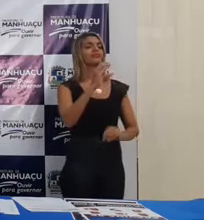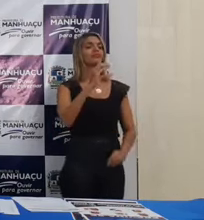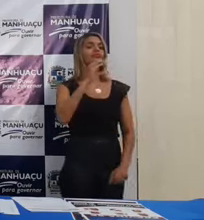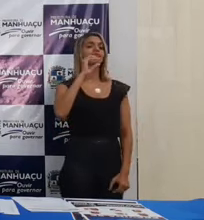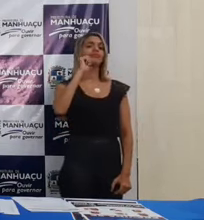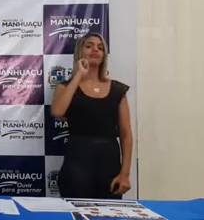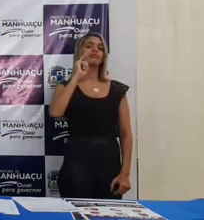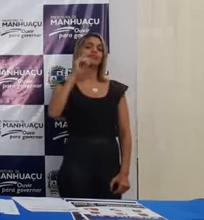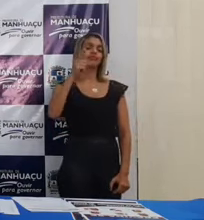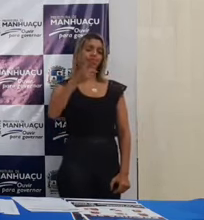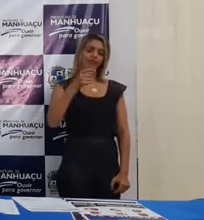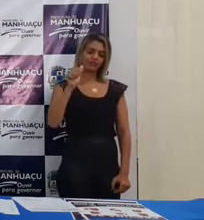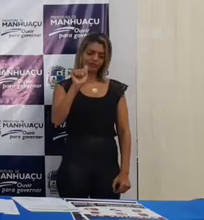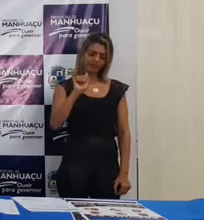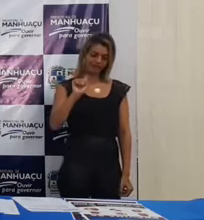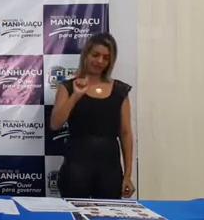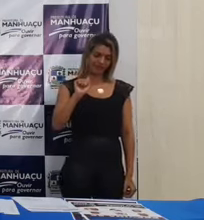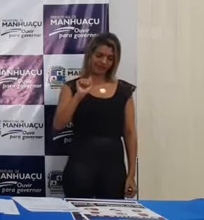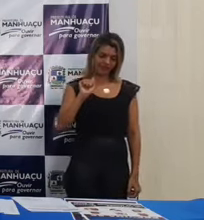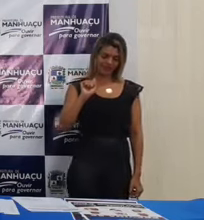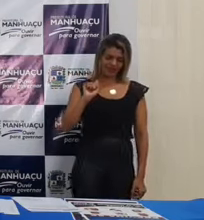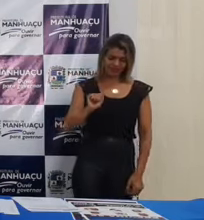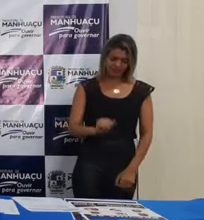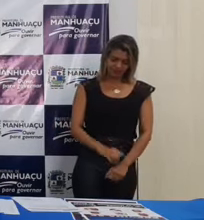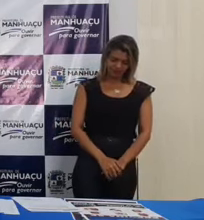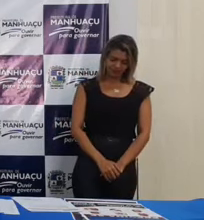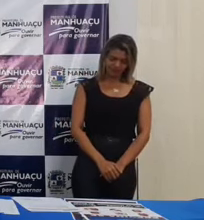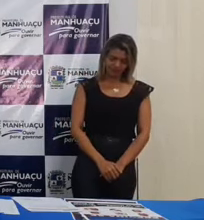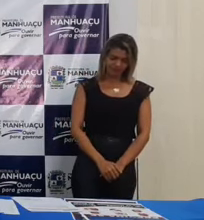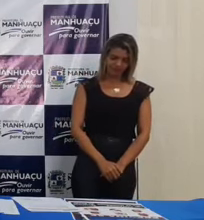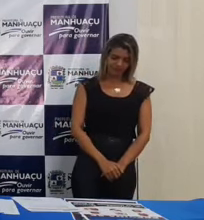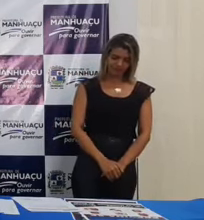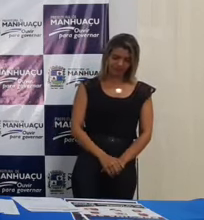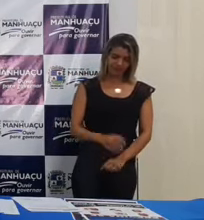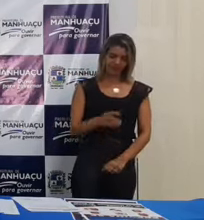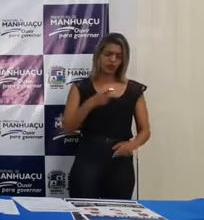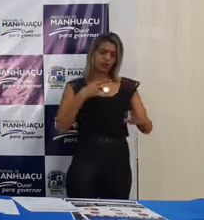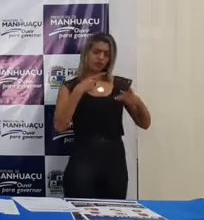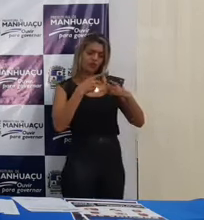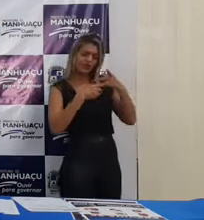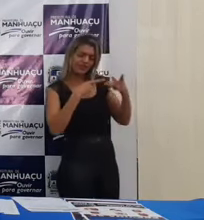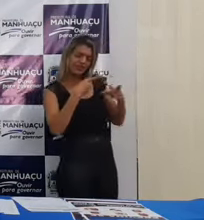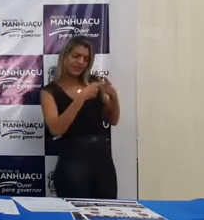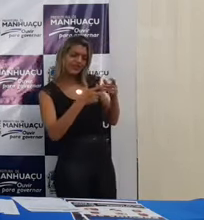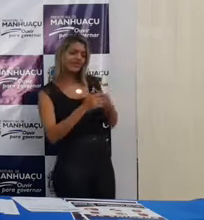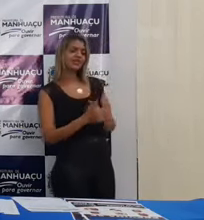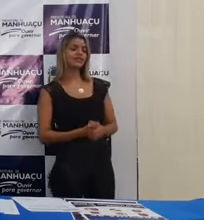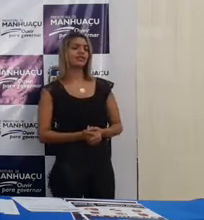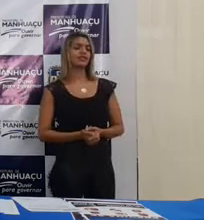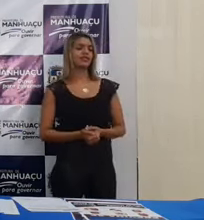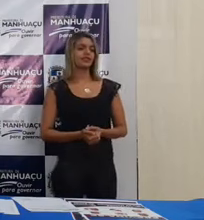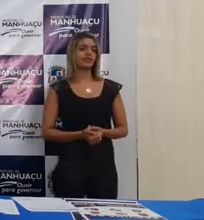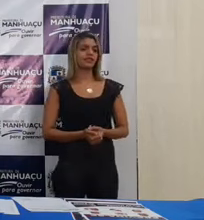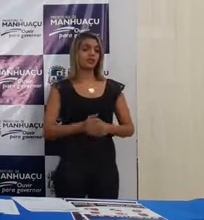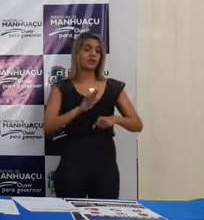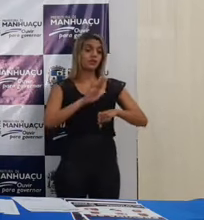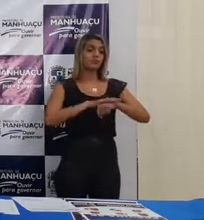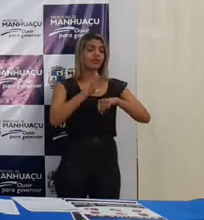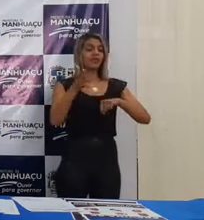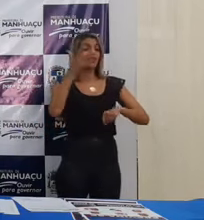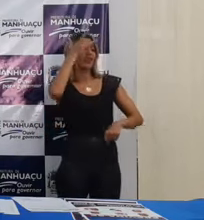com a Secretaria de Saúde, Secretaria de Planejamento, educação, pessoas para auxiliar. mas o município não tem mão de